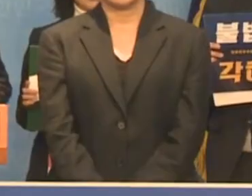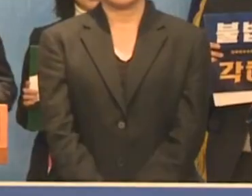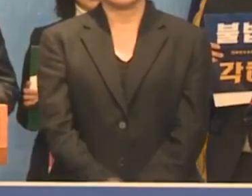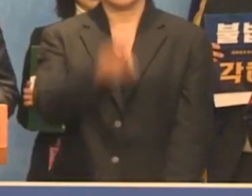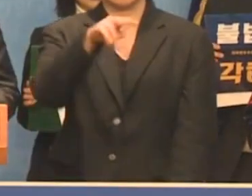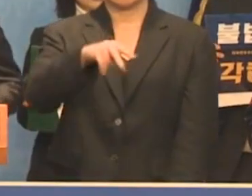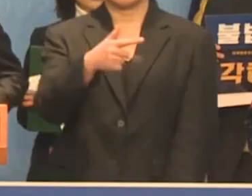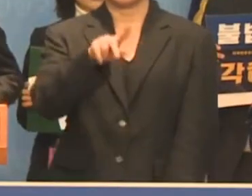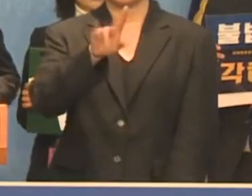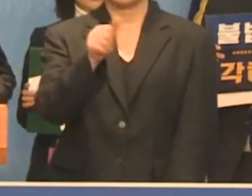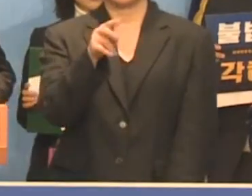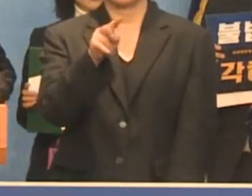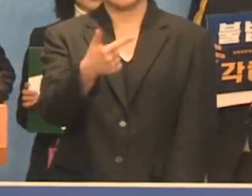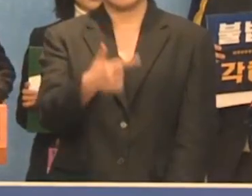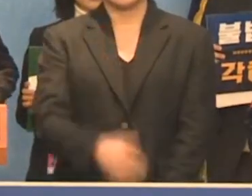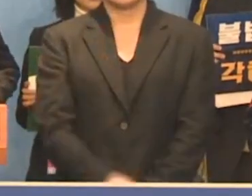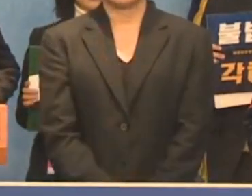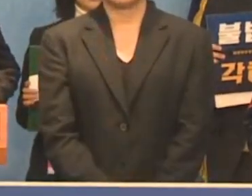윤상현 의원입니다.